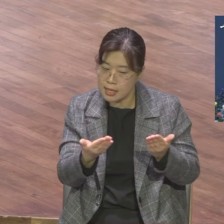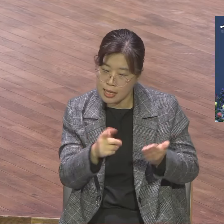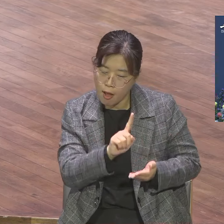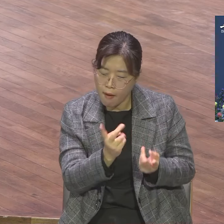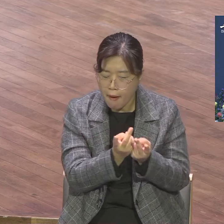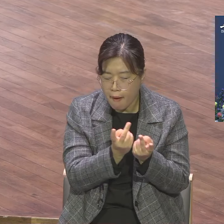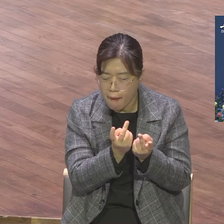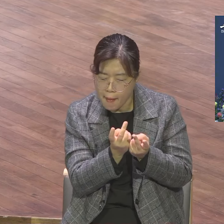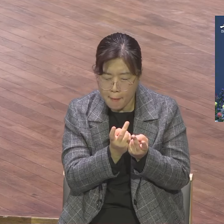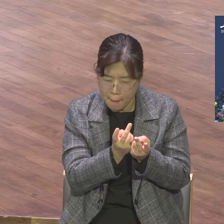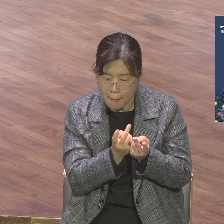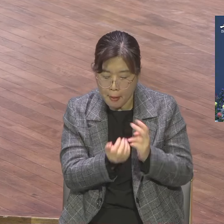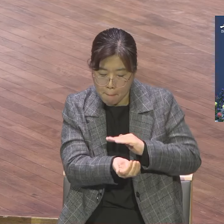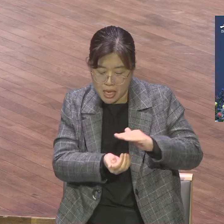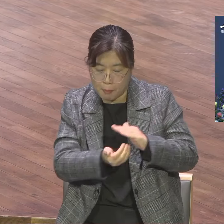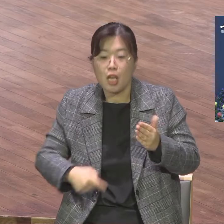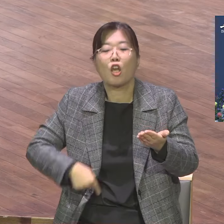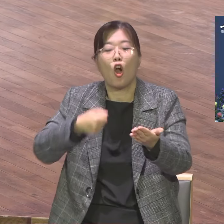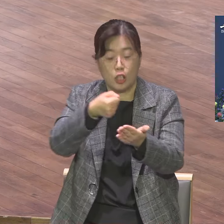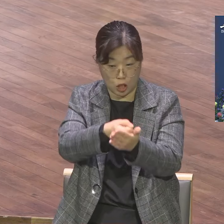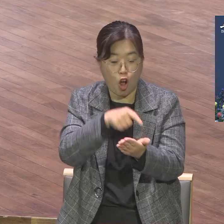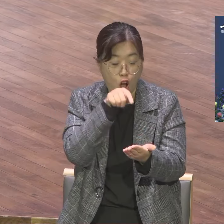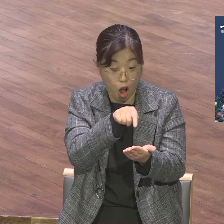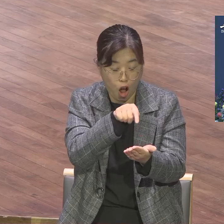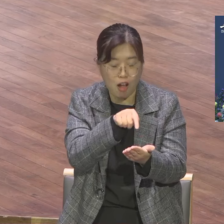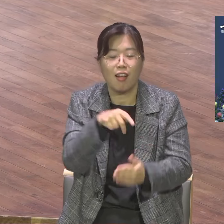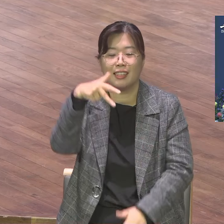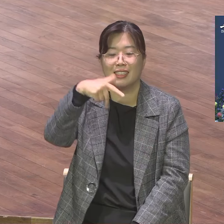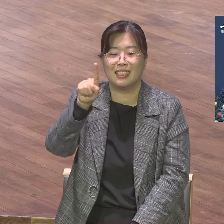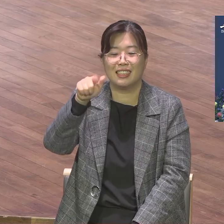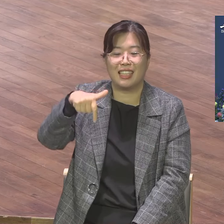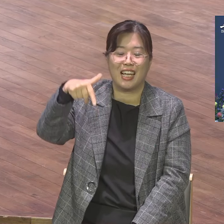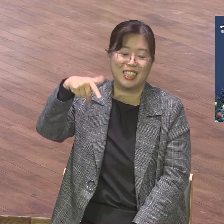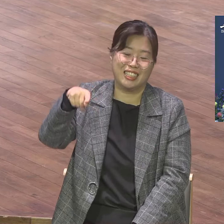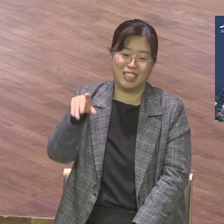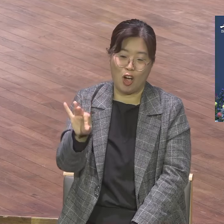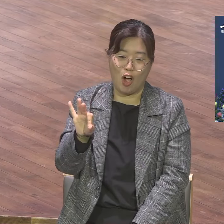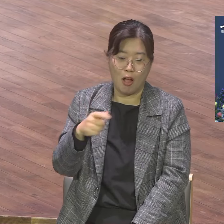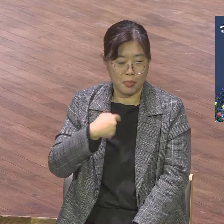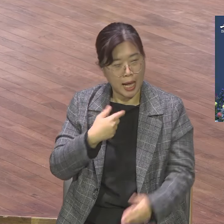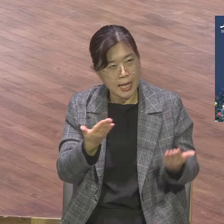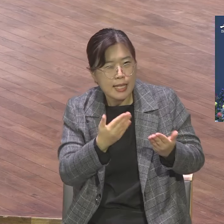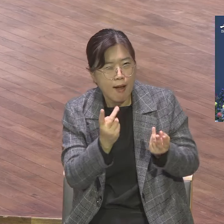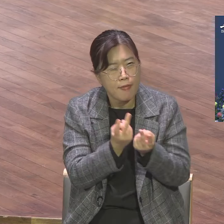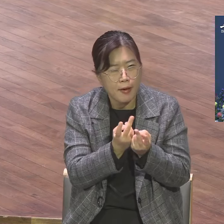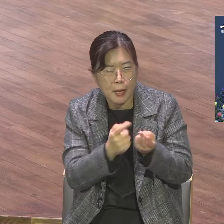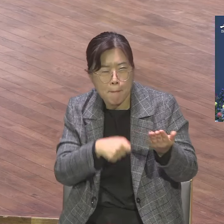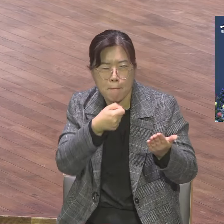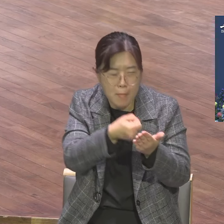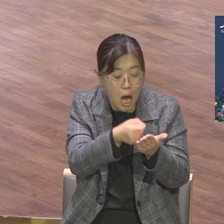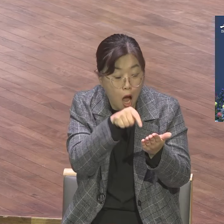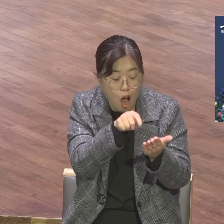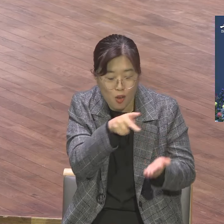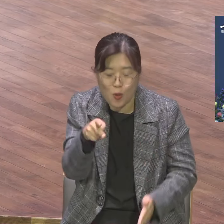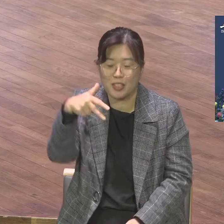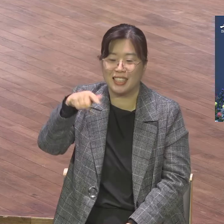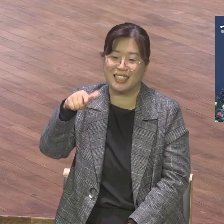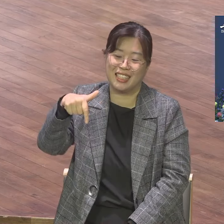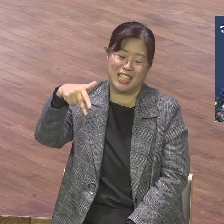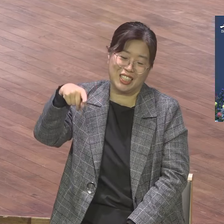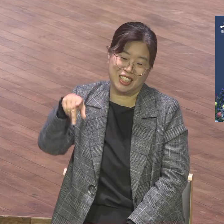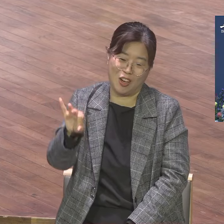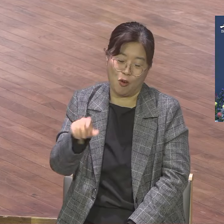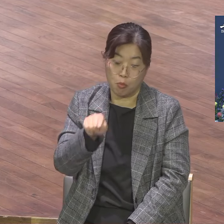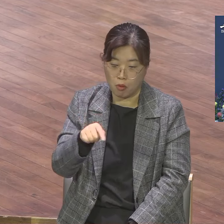말합니다. 작정, 뭐 일을 하기로 결정했다. 그래서 하나님의 작정 이 말은 하나님께서